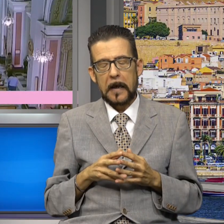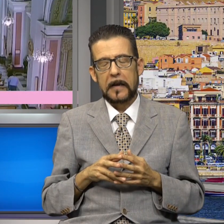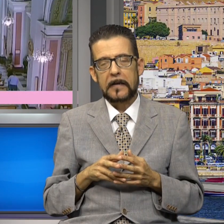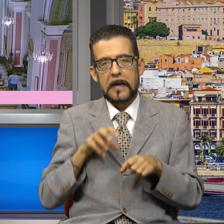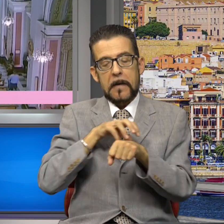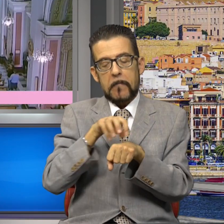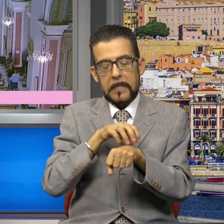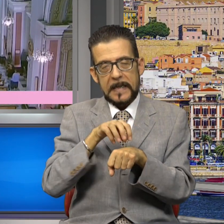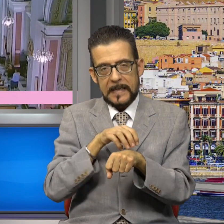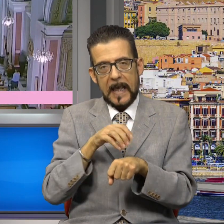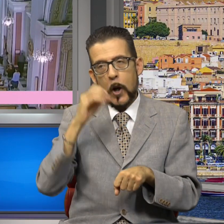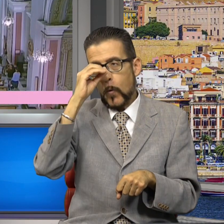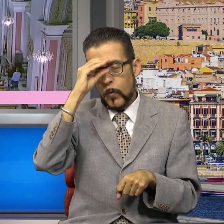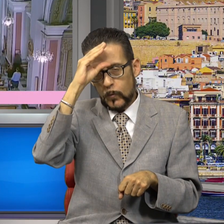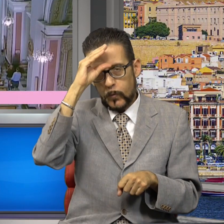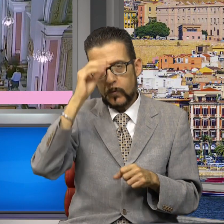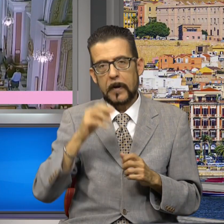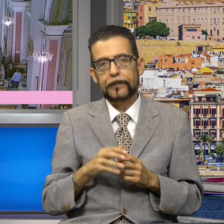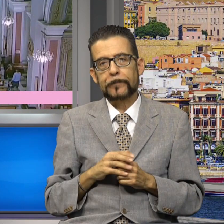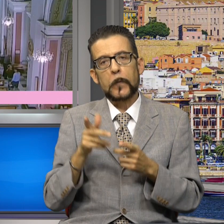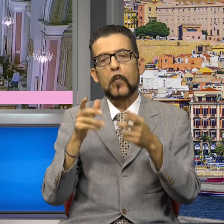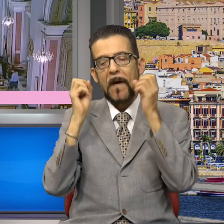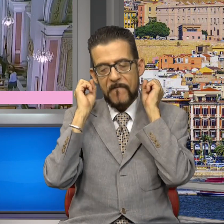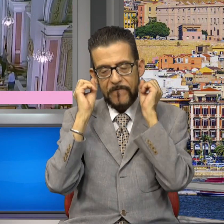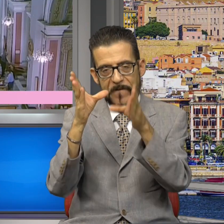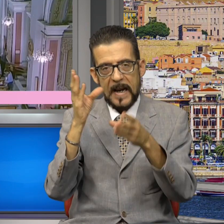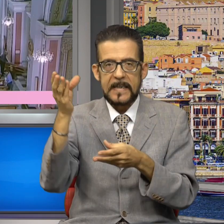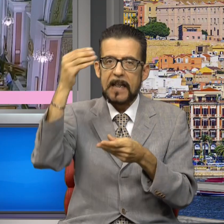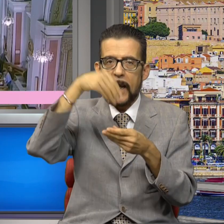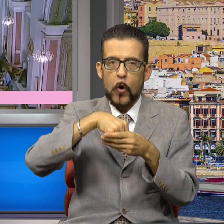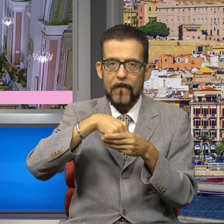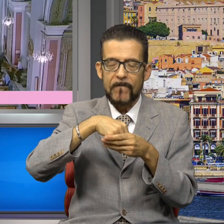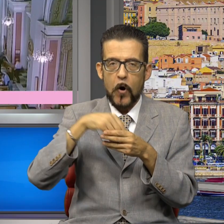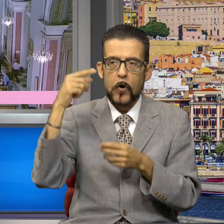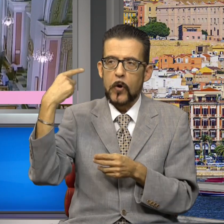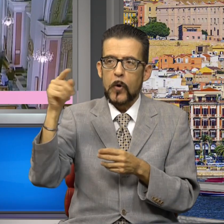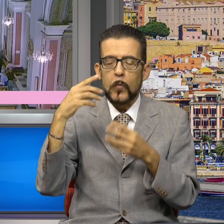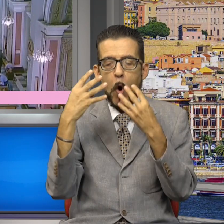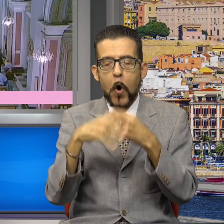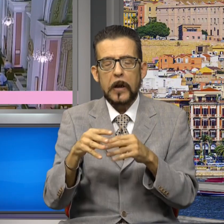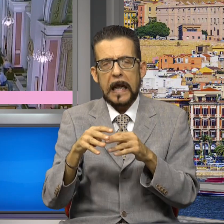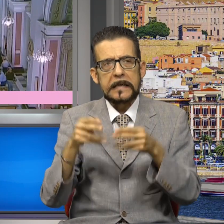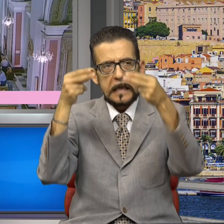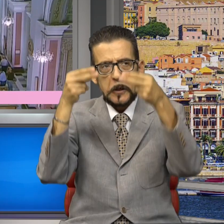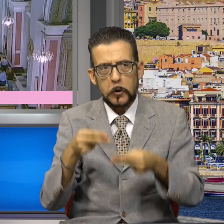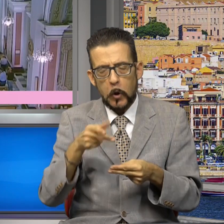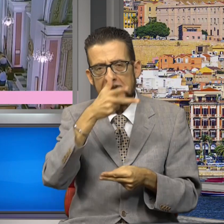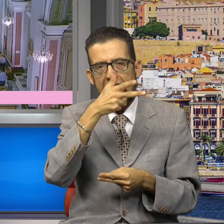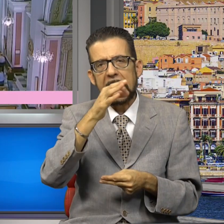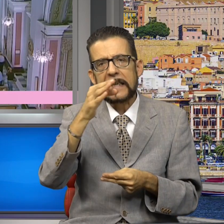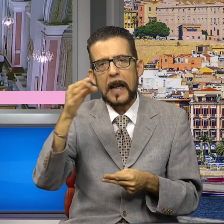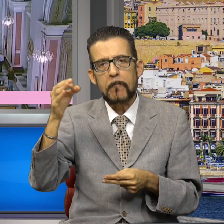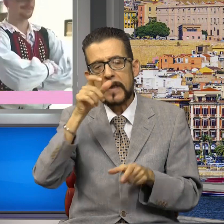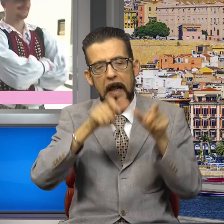Ministero della Cultura. Una festa che coinvolge per la sua organizzazione circa 3.000 persone. Alcune lavorano per